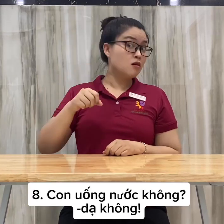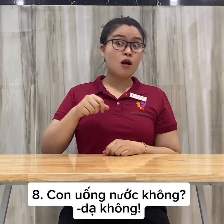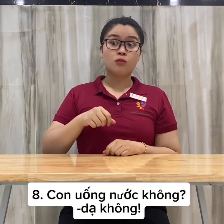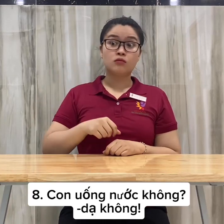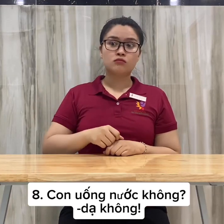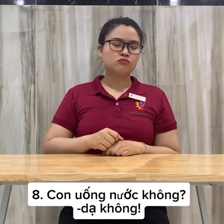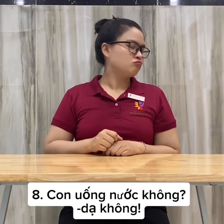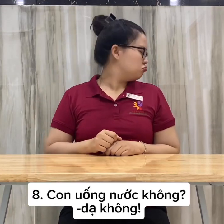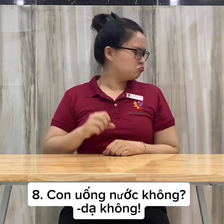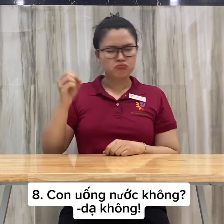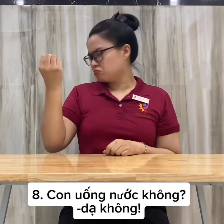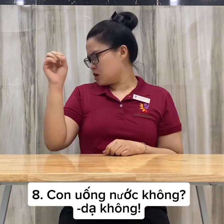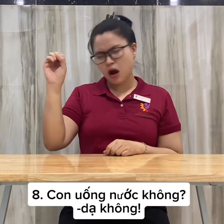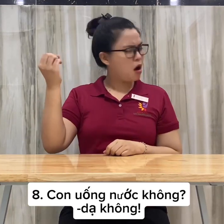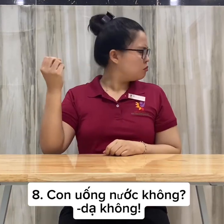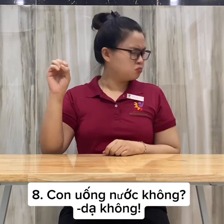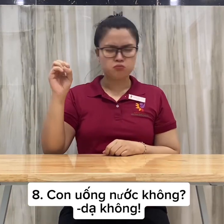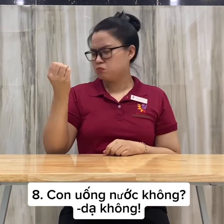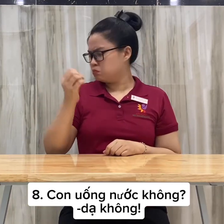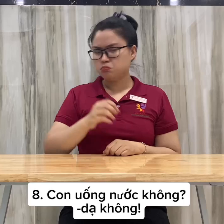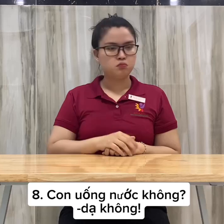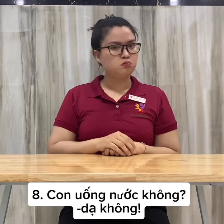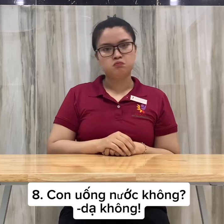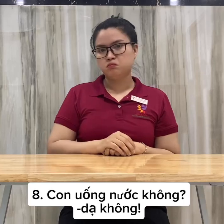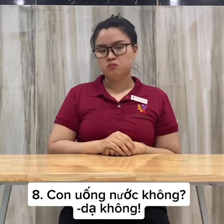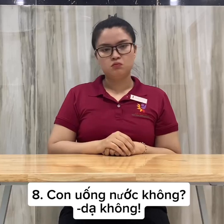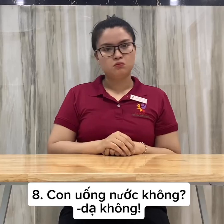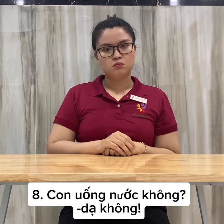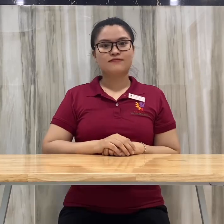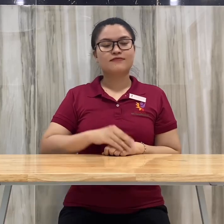Con có uống nước không? Dạ không.